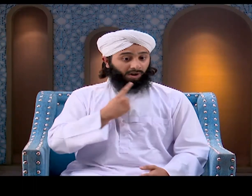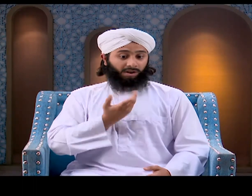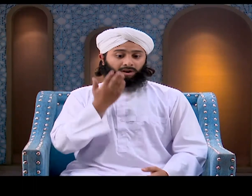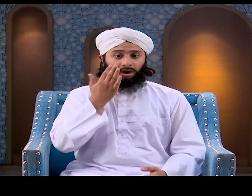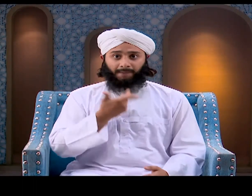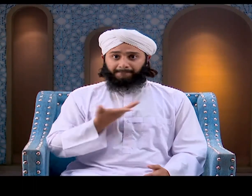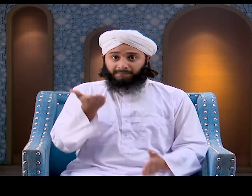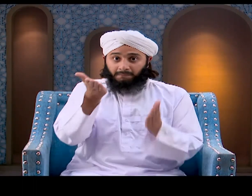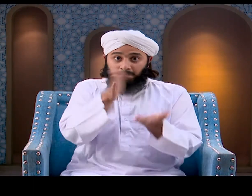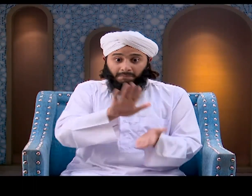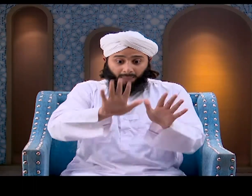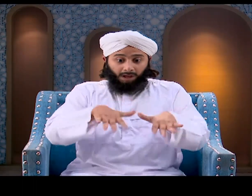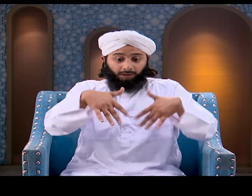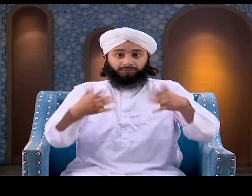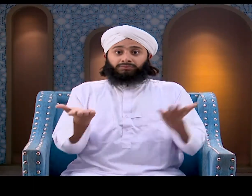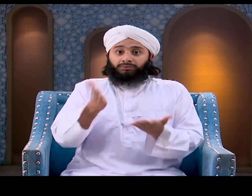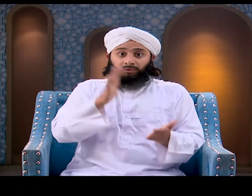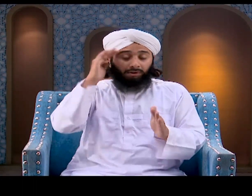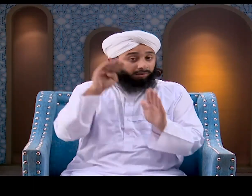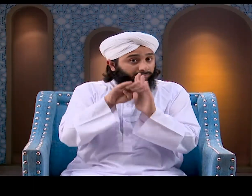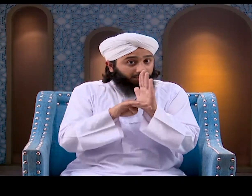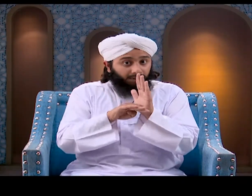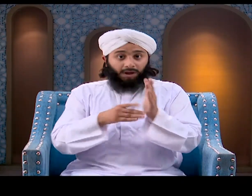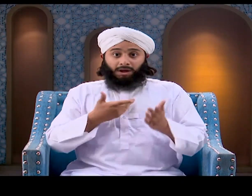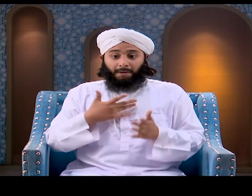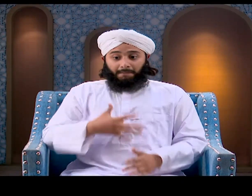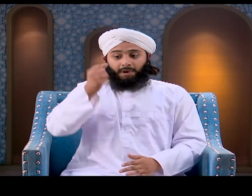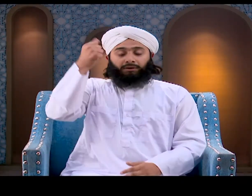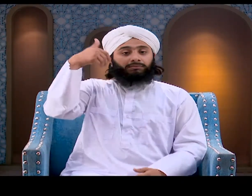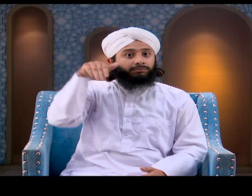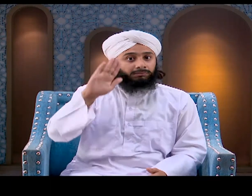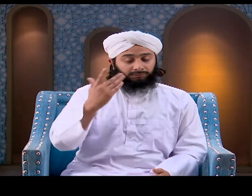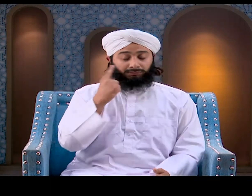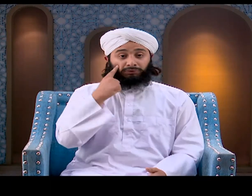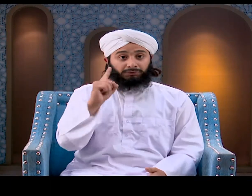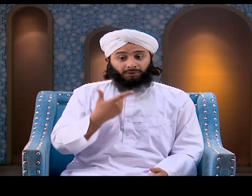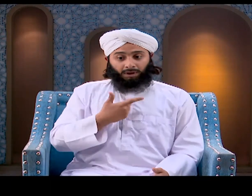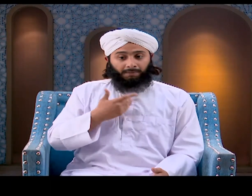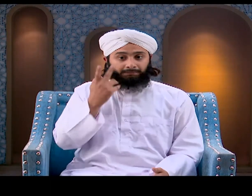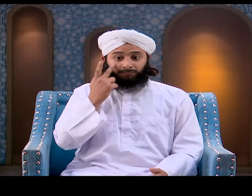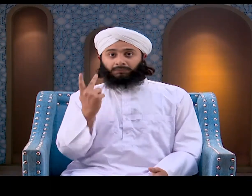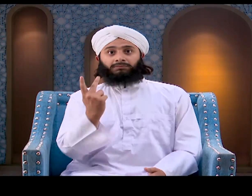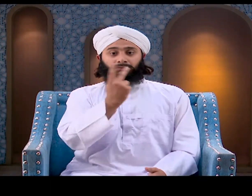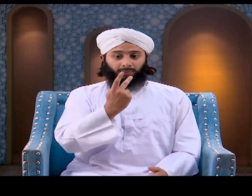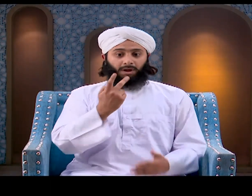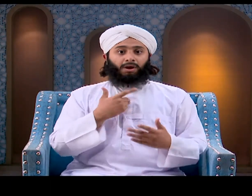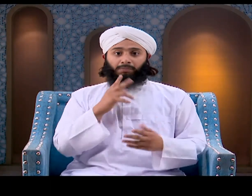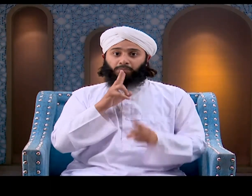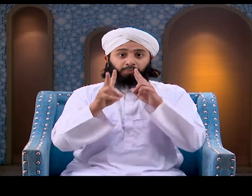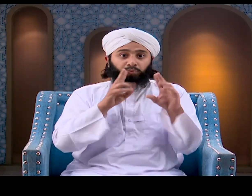ہم پر موت طاری ہوگی، جس دن ہماری روح نکال لی جائے گی، جس دن ہم سب کچھ دیکھ رہے ہوں گے مگر بول کچھ نہیں پائیں گے.